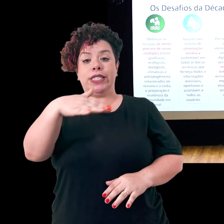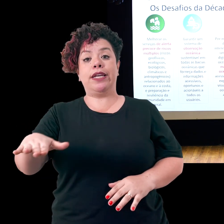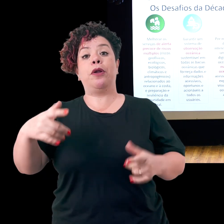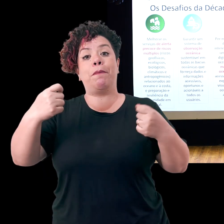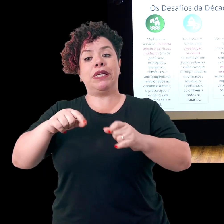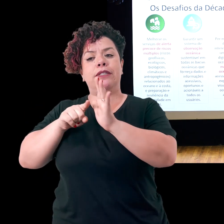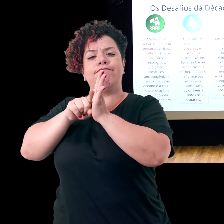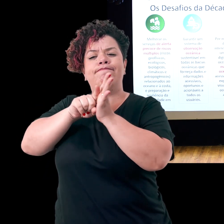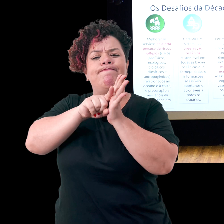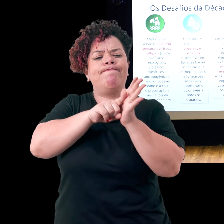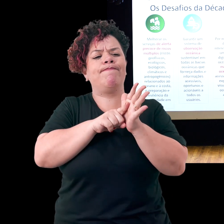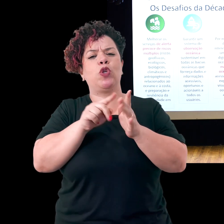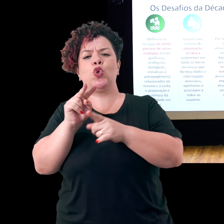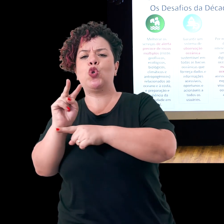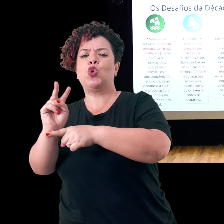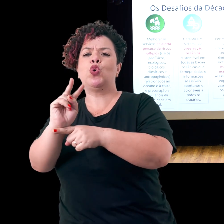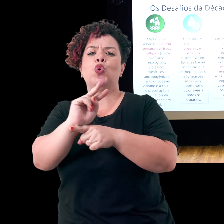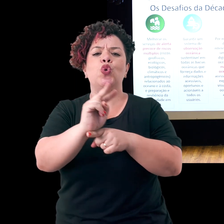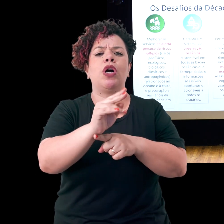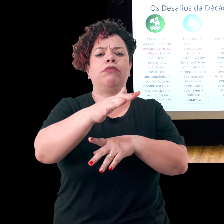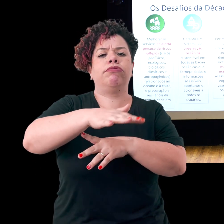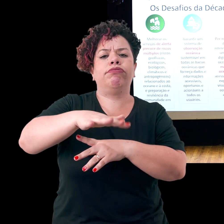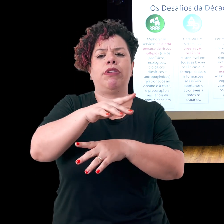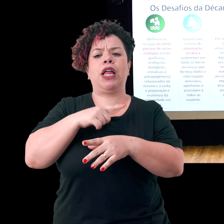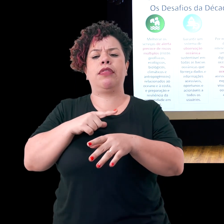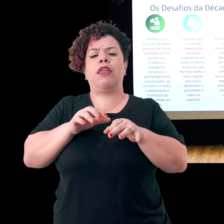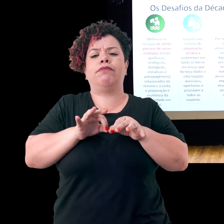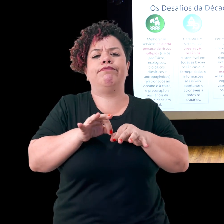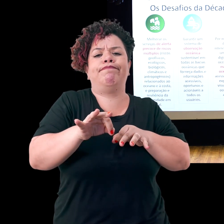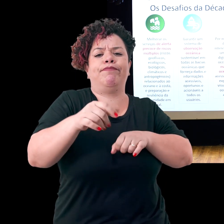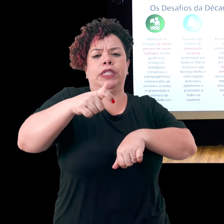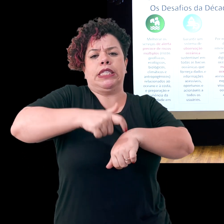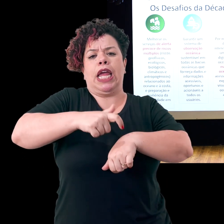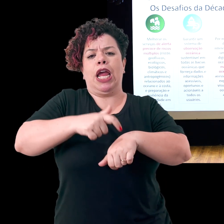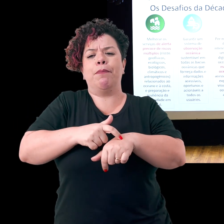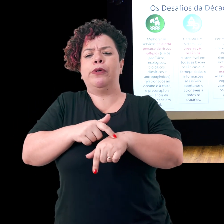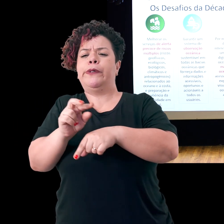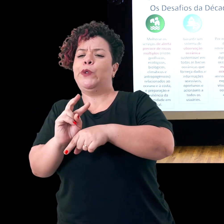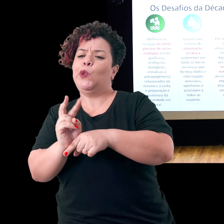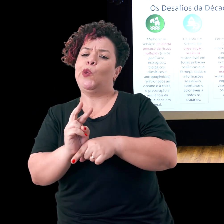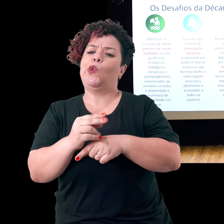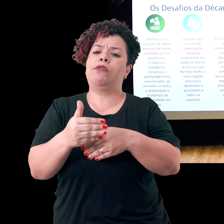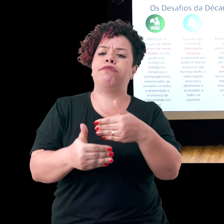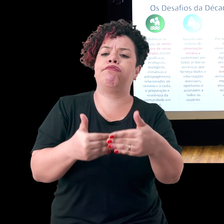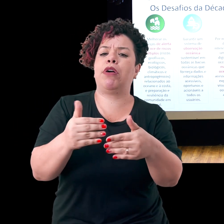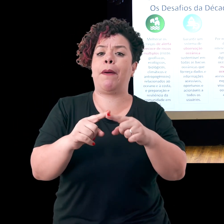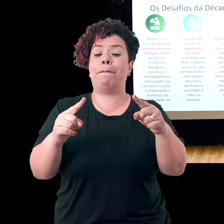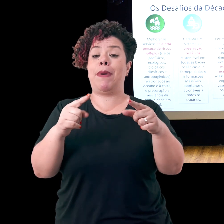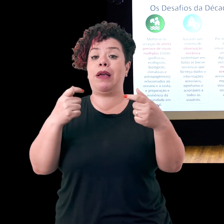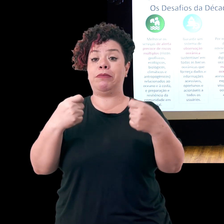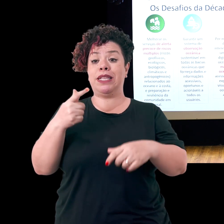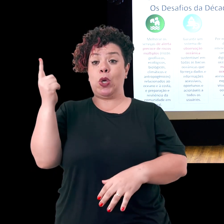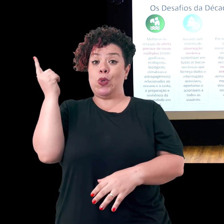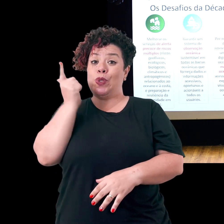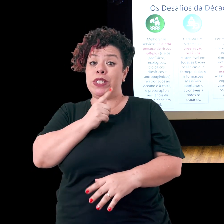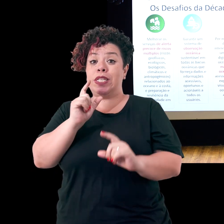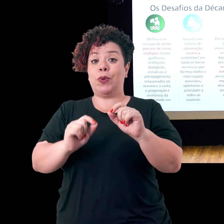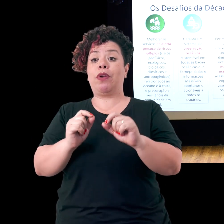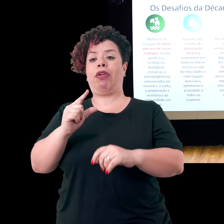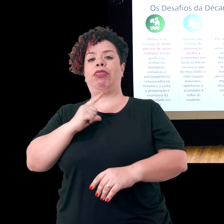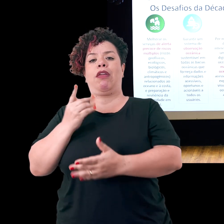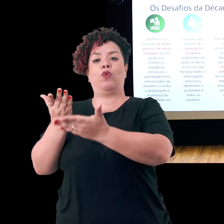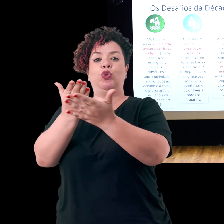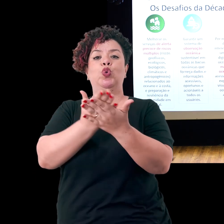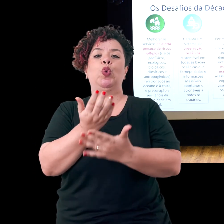fazer observação sistemática, a gente tem que fazer observação de longo prazo, a gente tem que investir muito nisso. Mas, para fazer isso, a gente também tem uma ciência